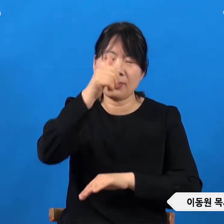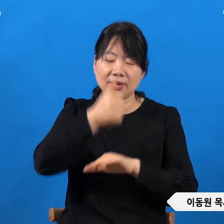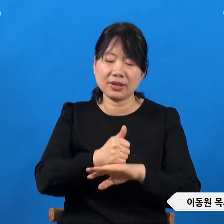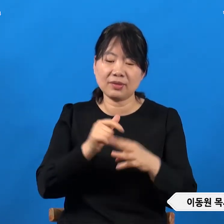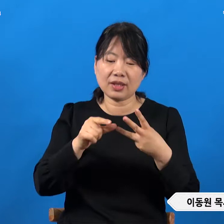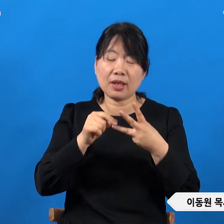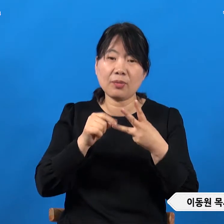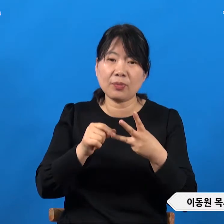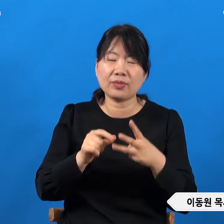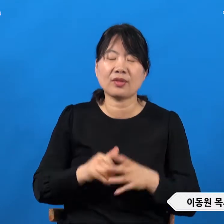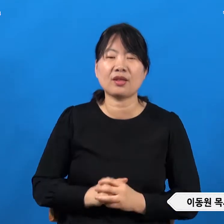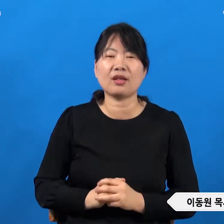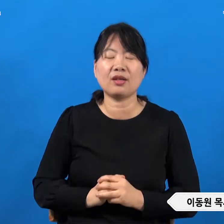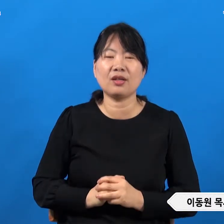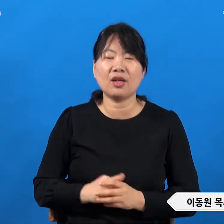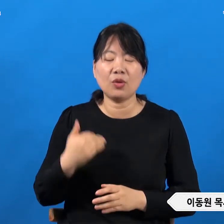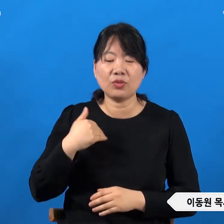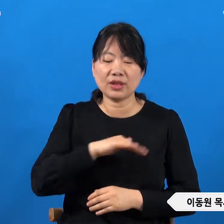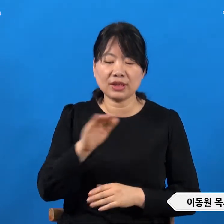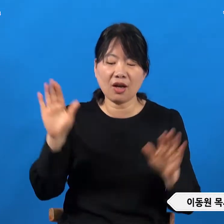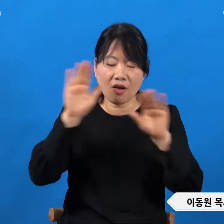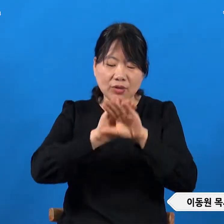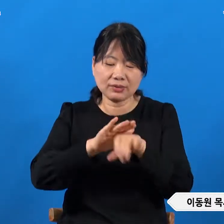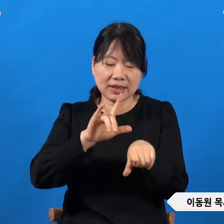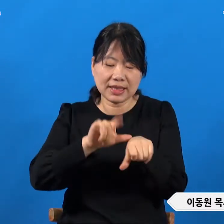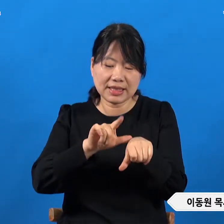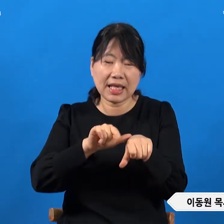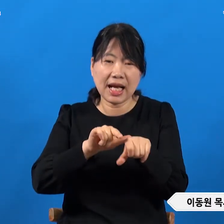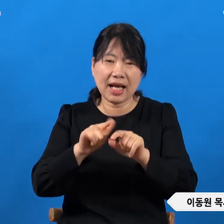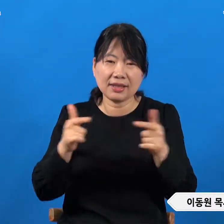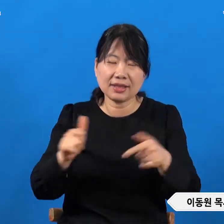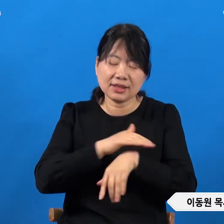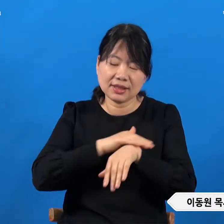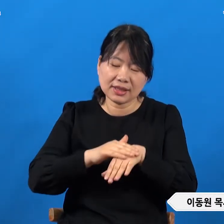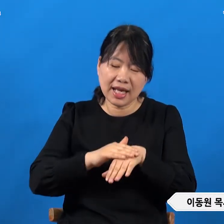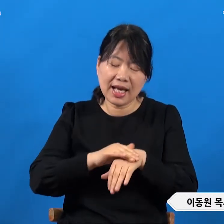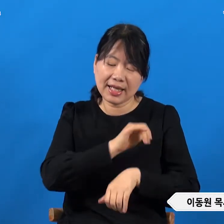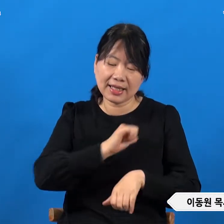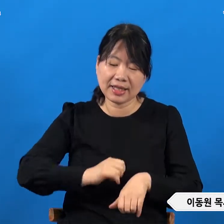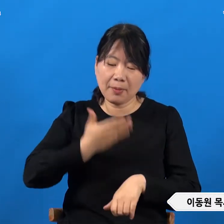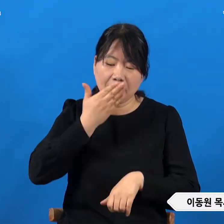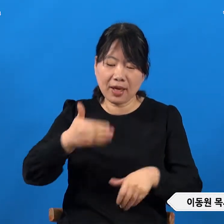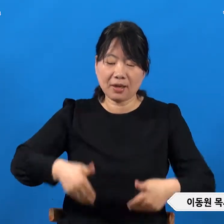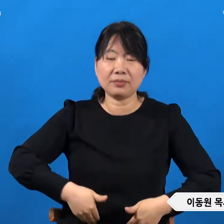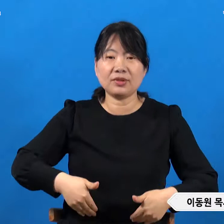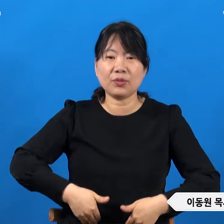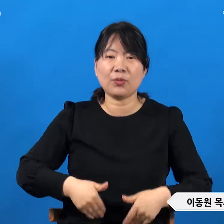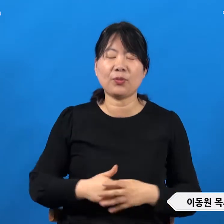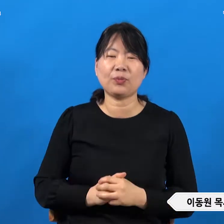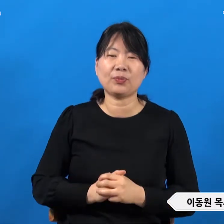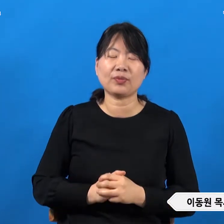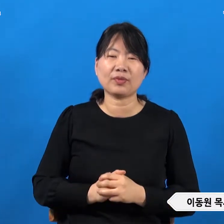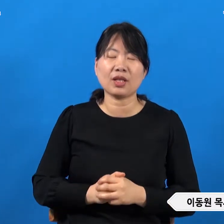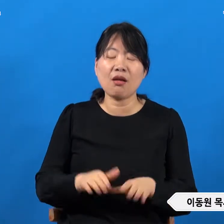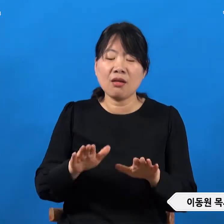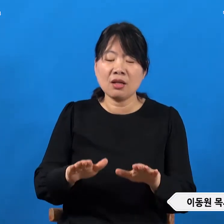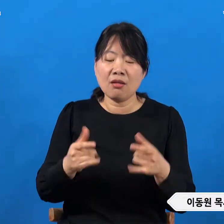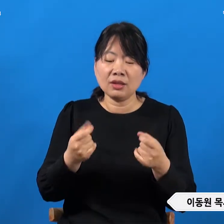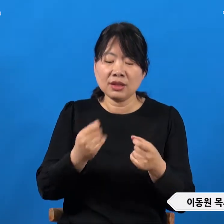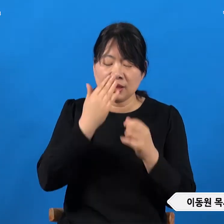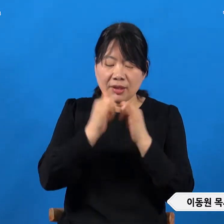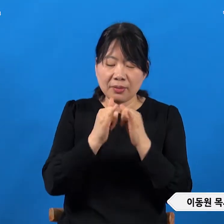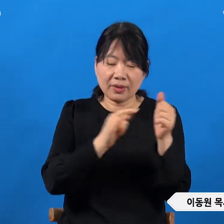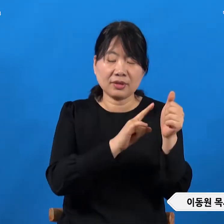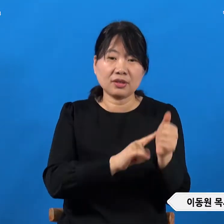세 번째로, 우리는 어둠의 시간을 잘 인내할 줄 알아야 합니다. 자, 이런